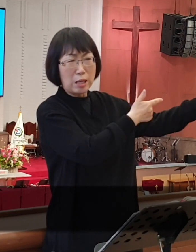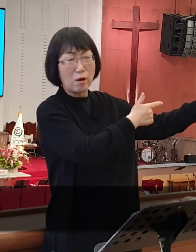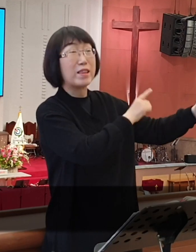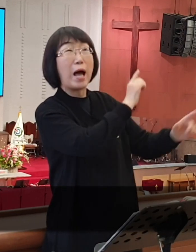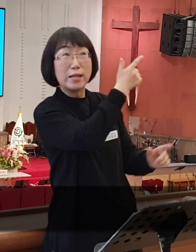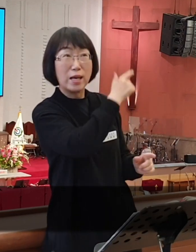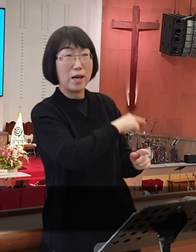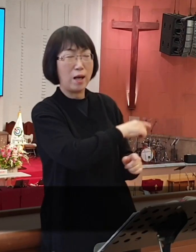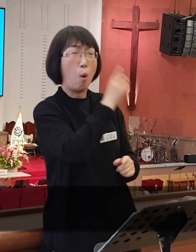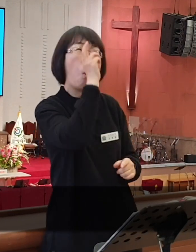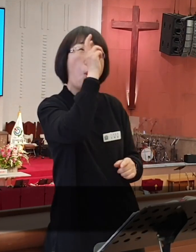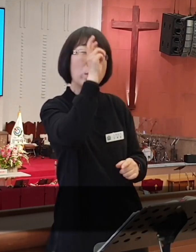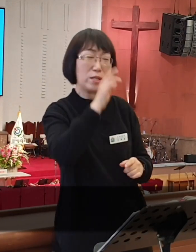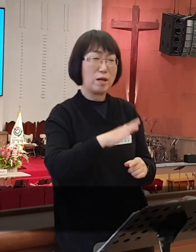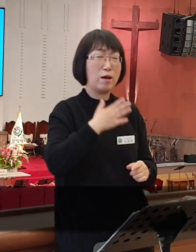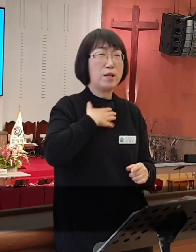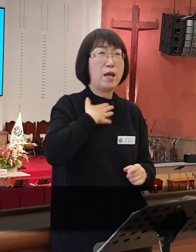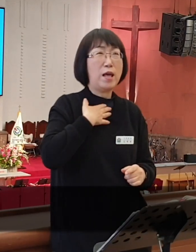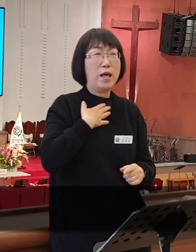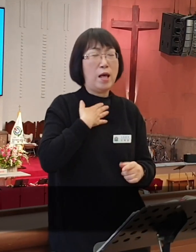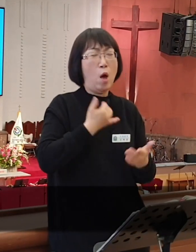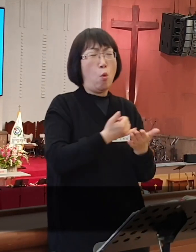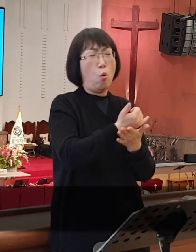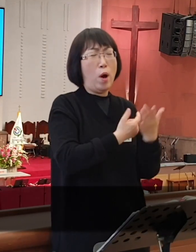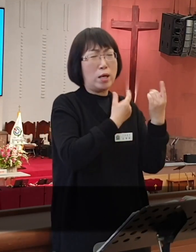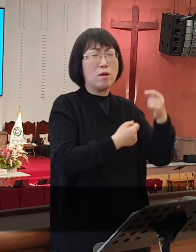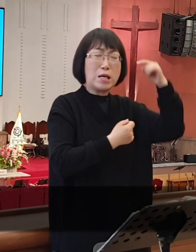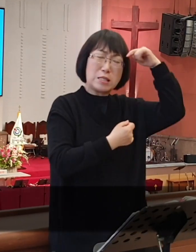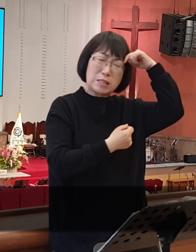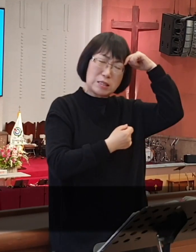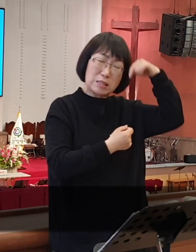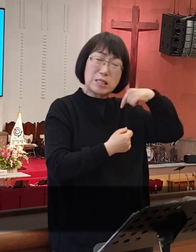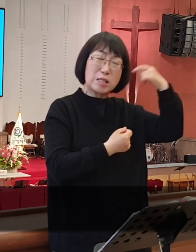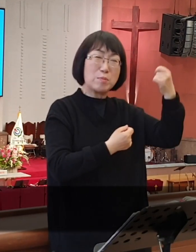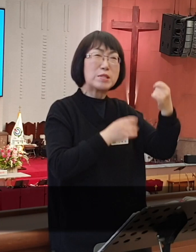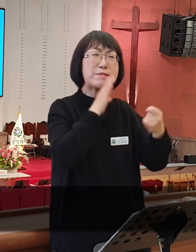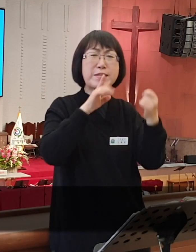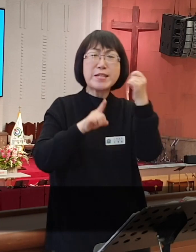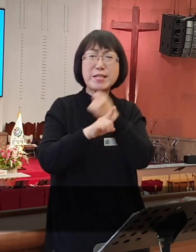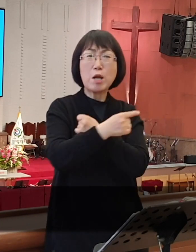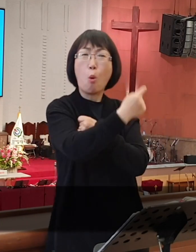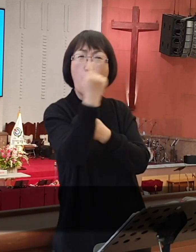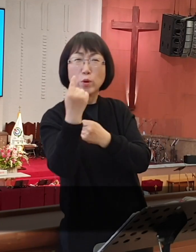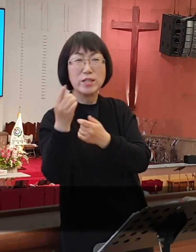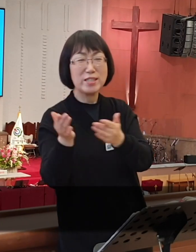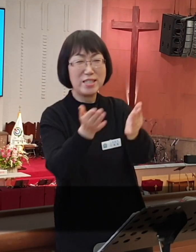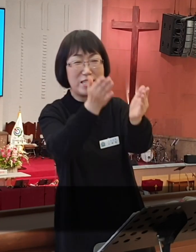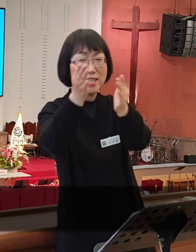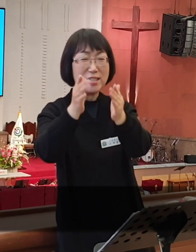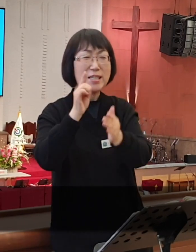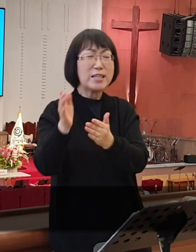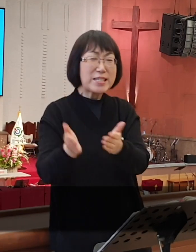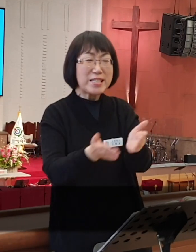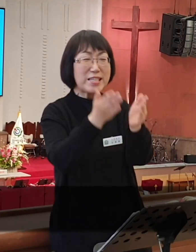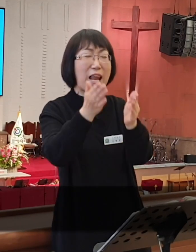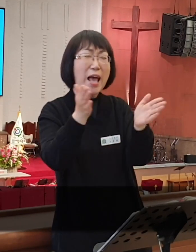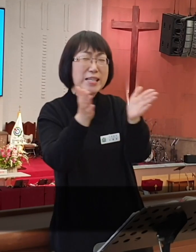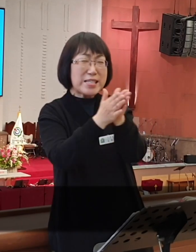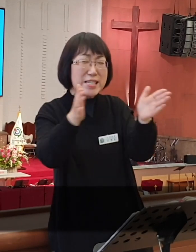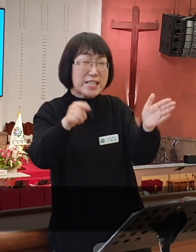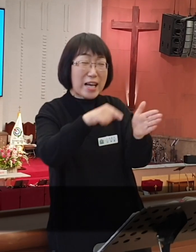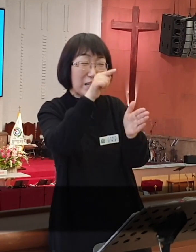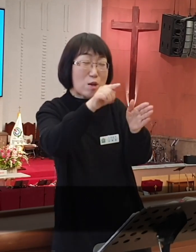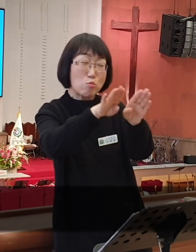아니냐. 혹시라도 어쩌면 내가 고아 같다는 생각이 드시는 분들은요, 이 진리로 오는 그 길, 아마 그 길의 시작